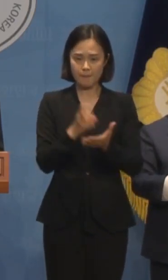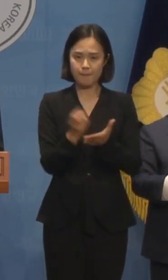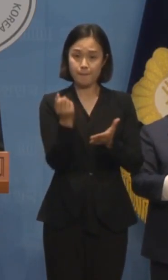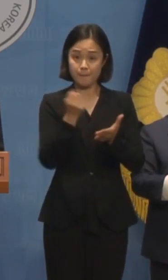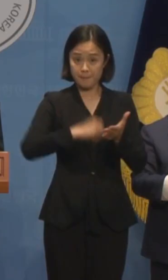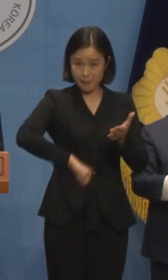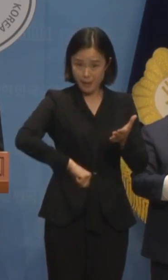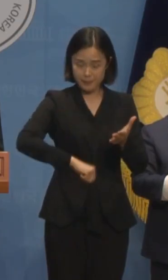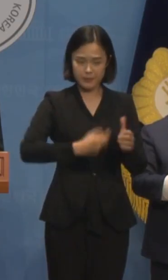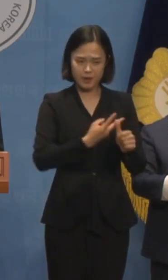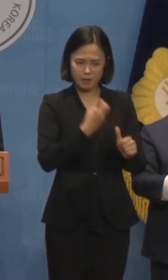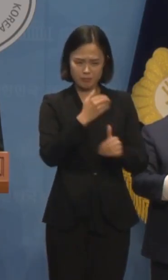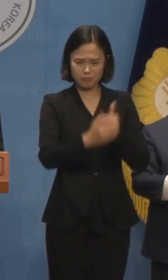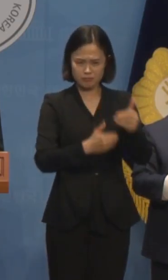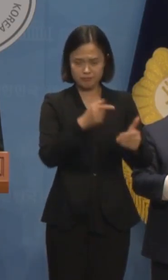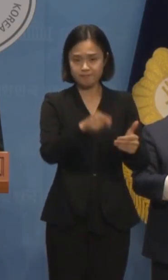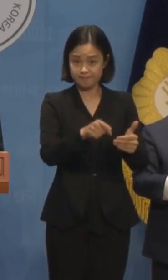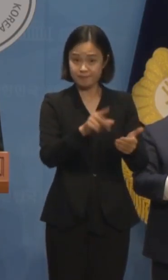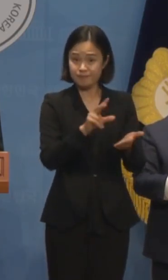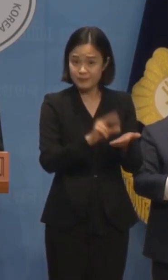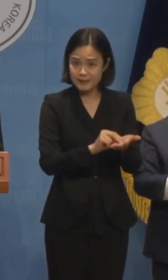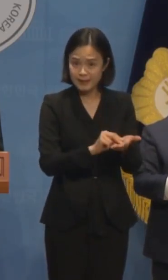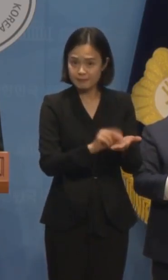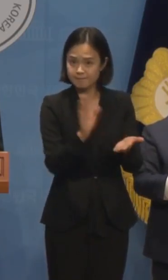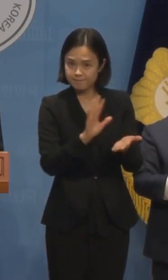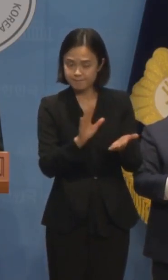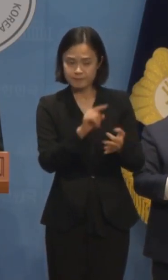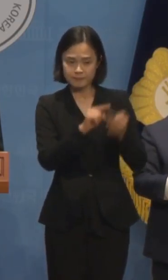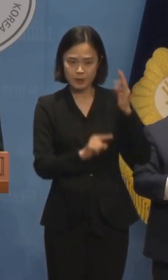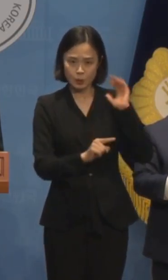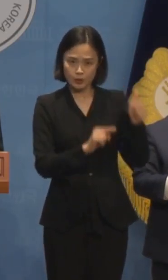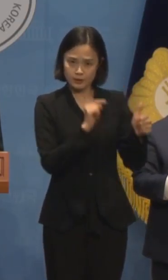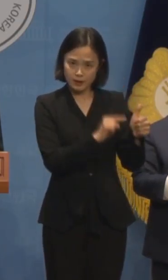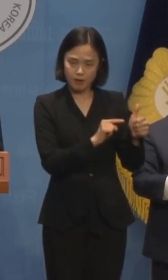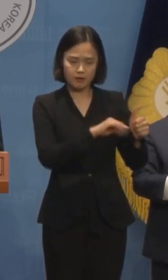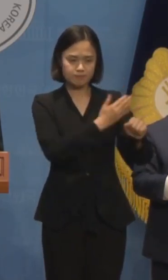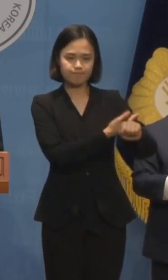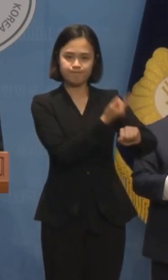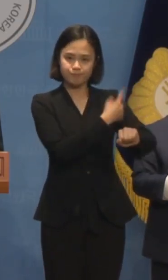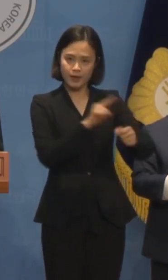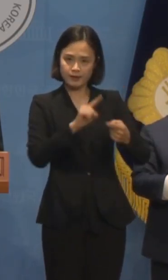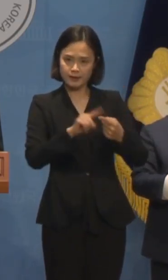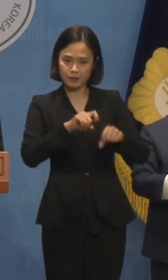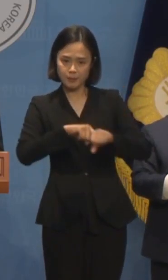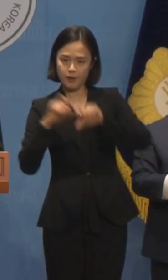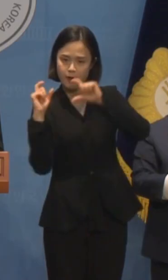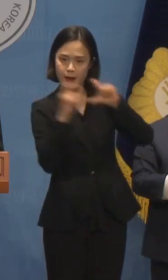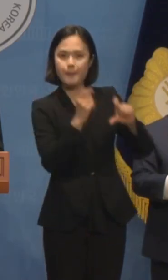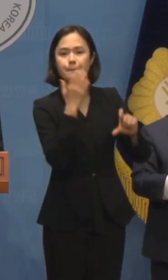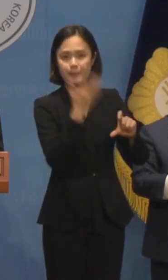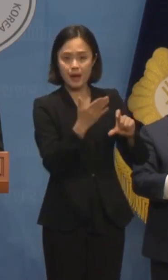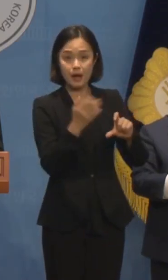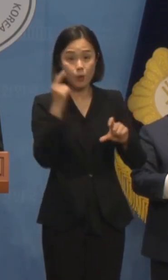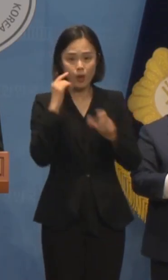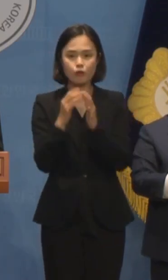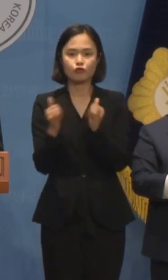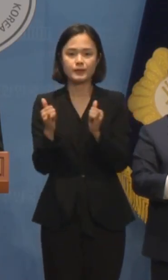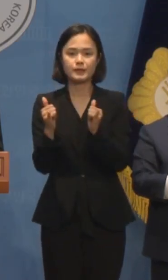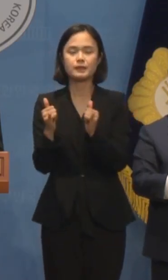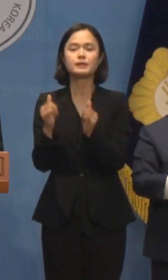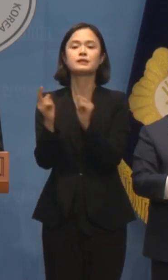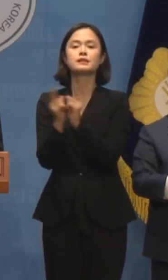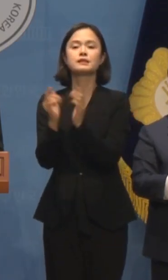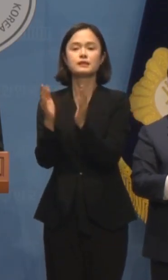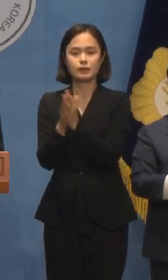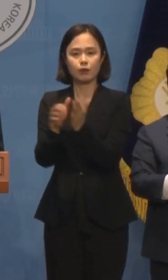달리 무능하고 무책임한 대통령에게 책임을 물을 수 있습니다. 국민이 위임한 권력을 직접 회수하는 방식이라 미완의